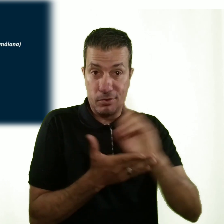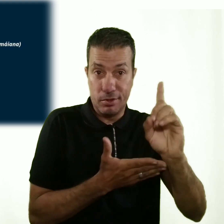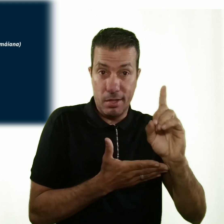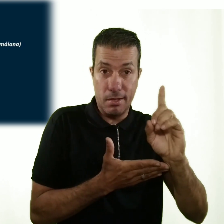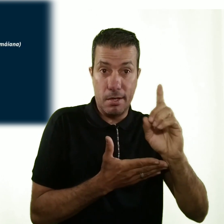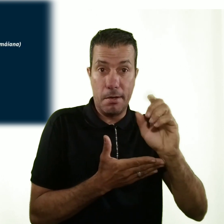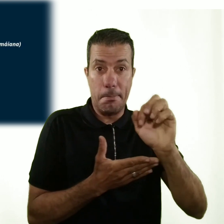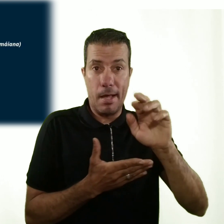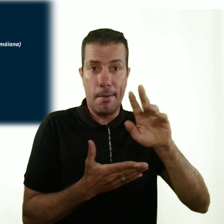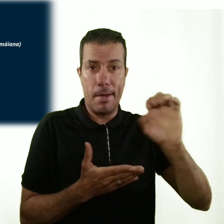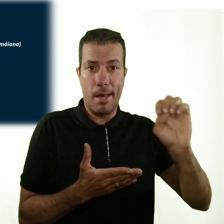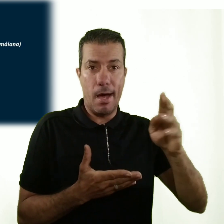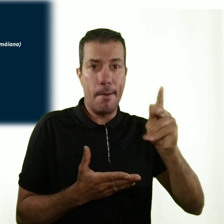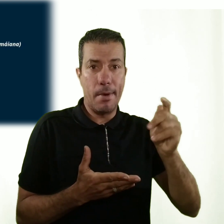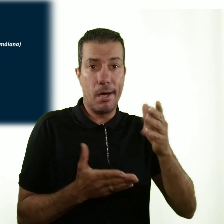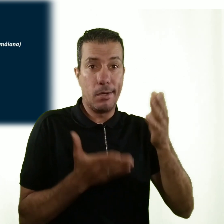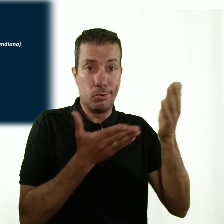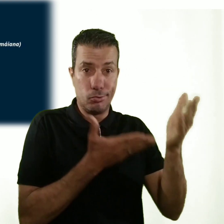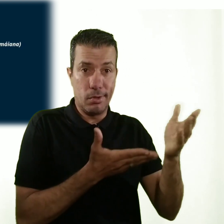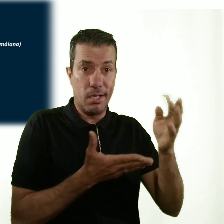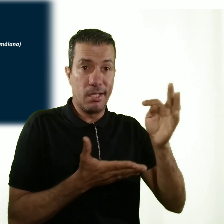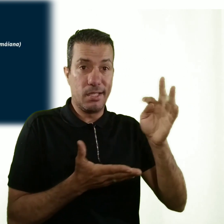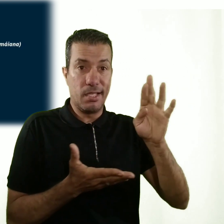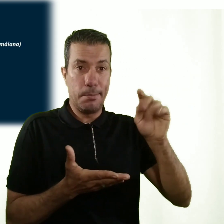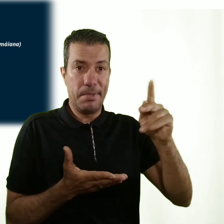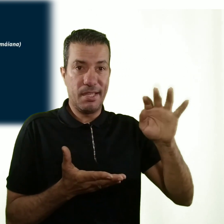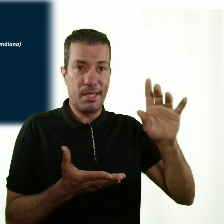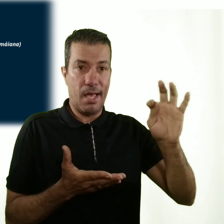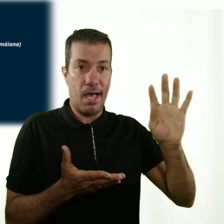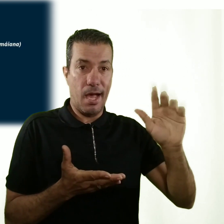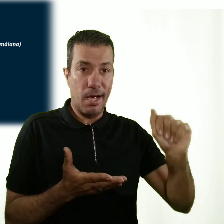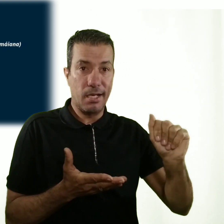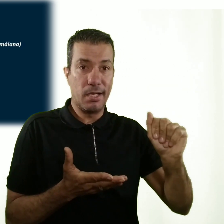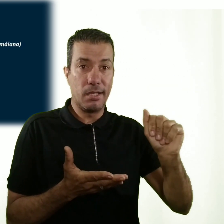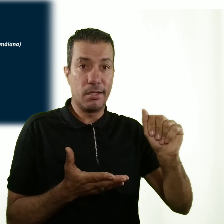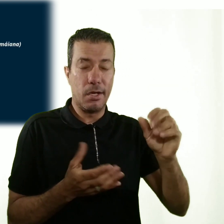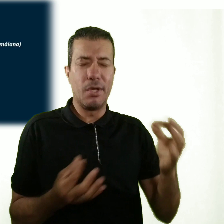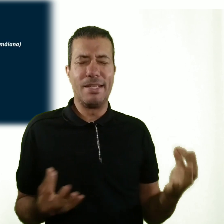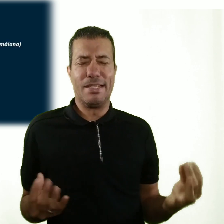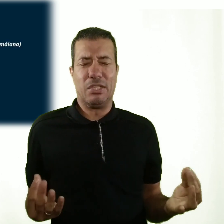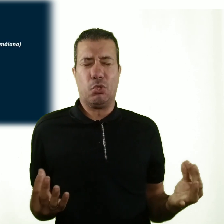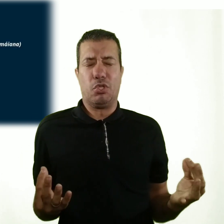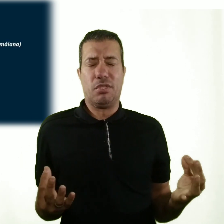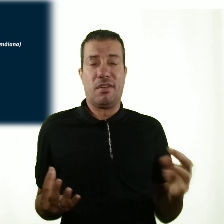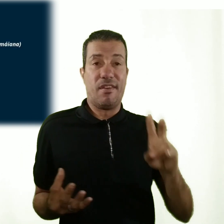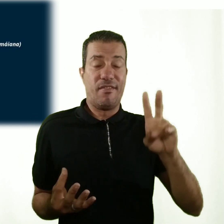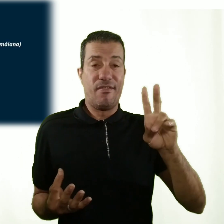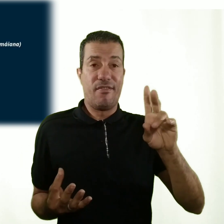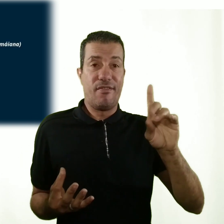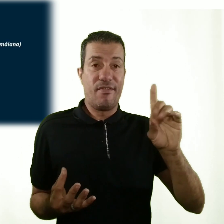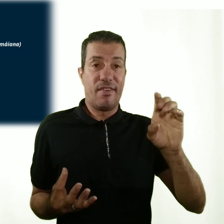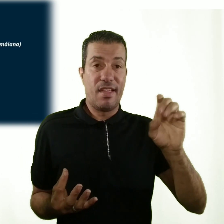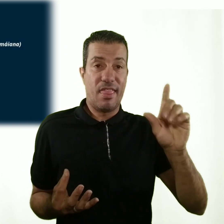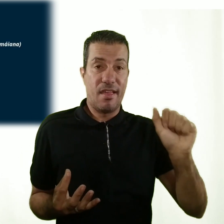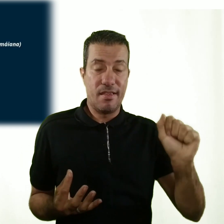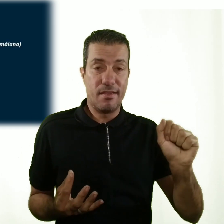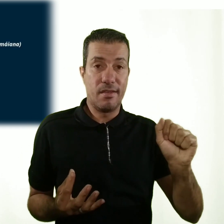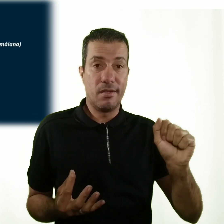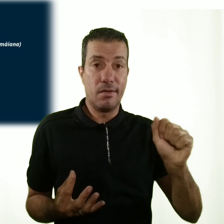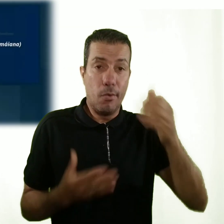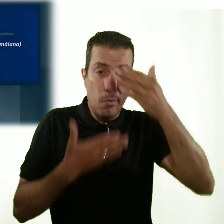o budismo tem o Tripitakas, o hinduísmo tem os livros Vedas, o islamismo tem o Alcorão e assim por